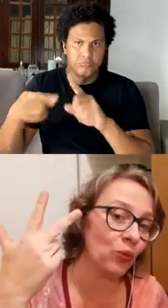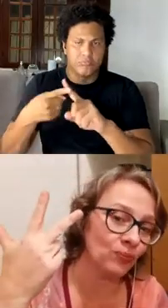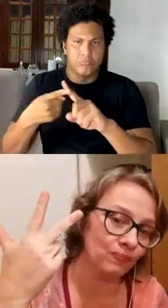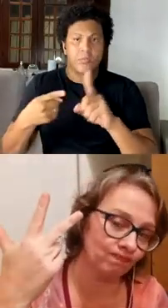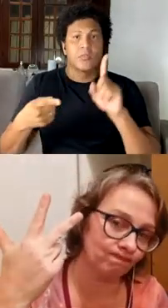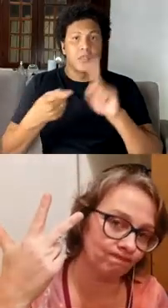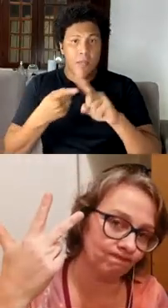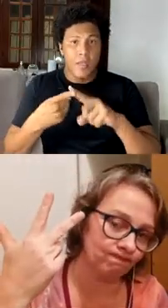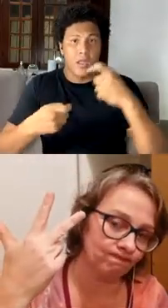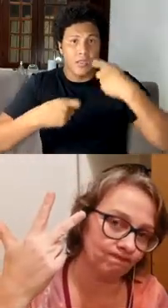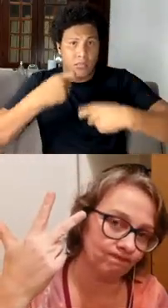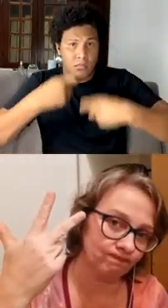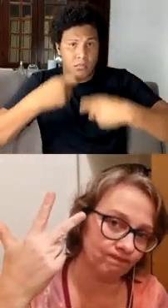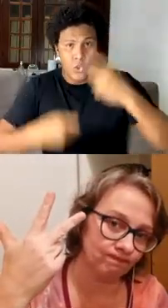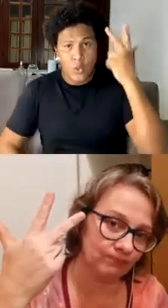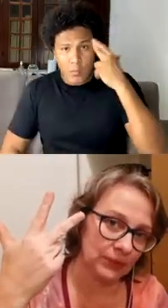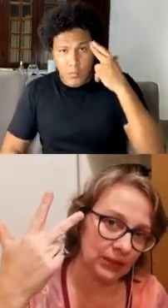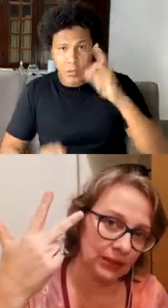anal.